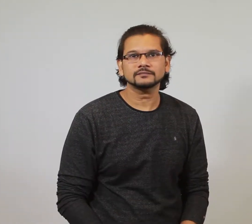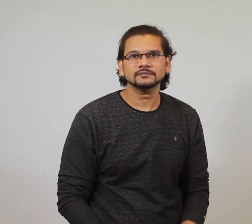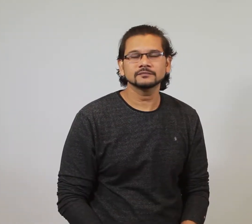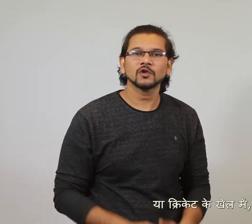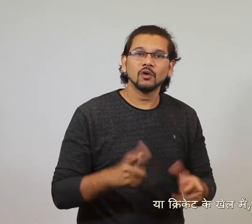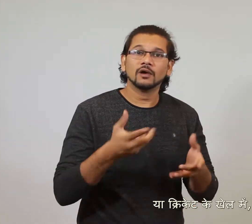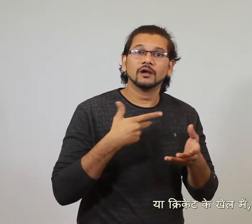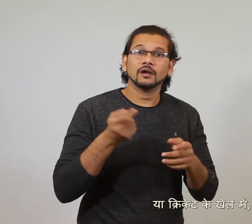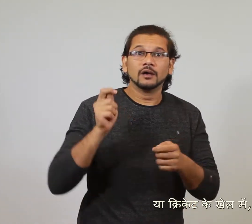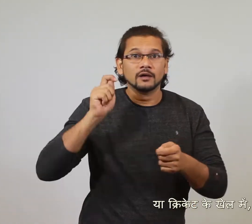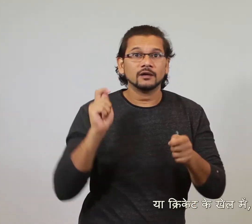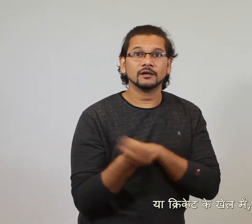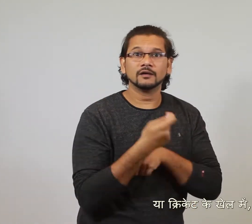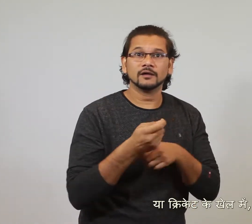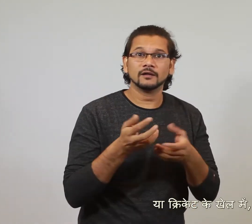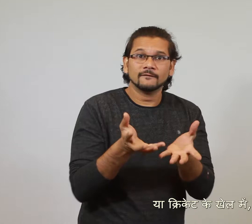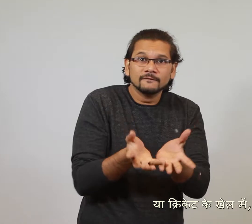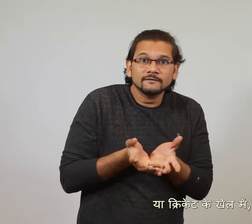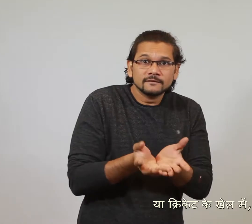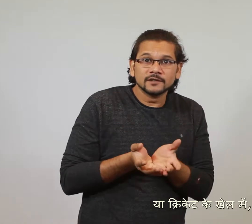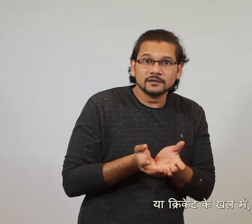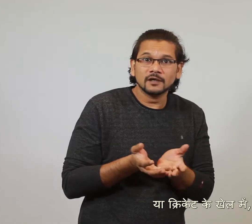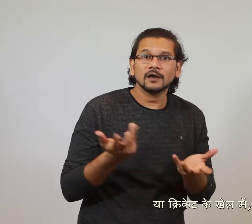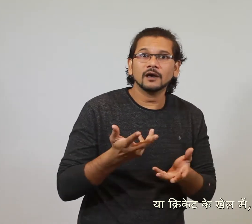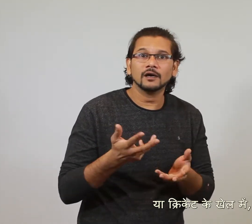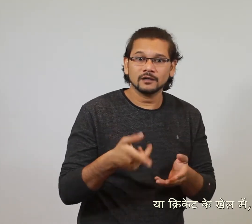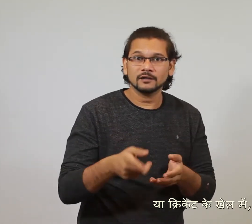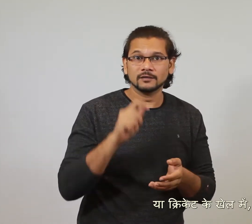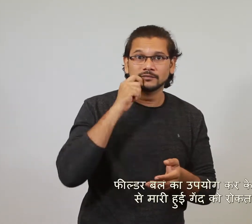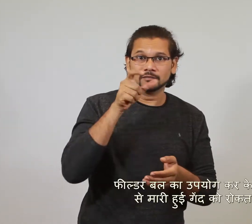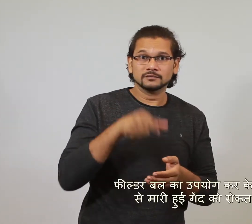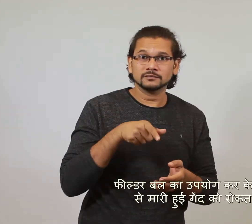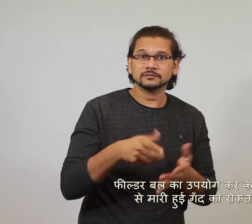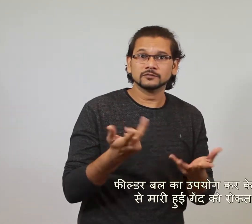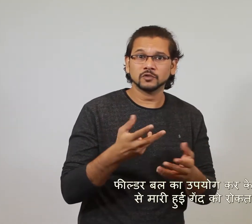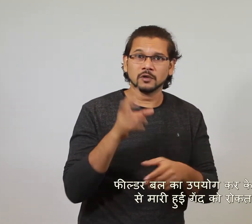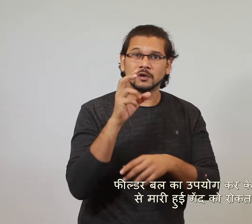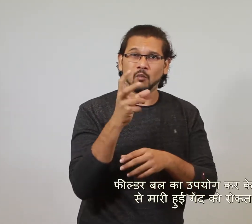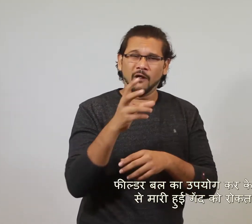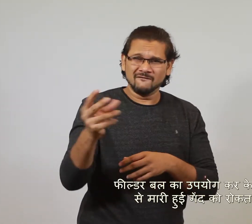या फिर क्रिकेट के खेल में फील्डर बल का उपयोग करके ही जोर से मारी हुई गेम को रोकता है